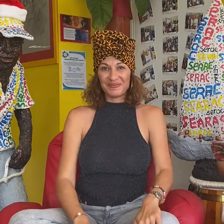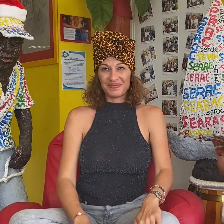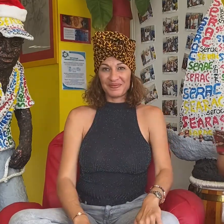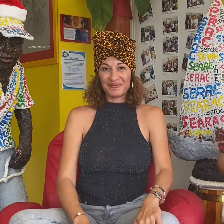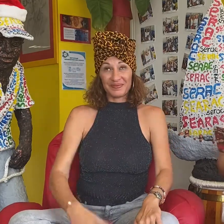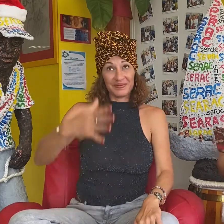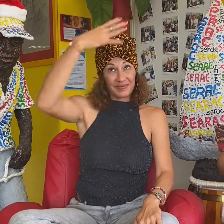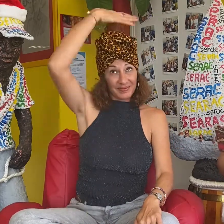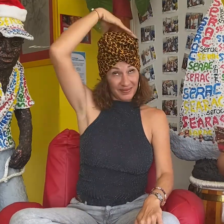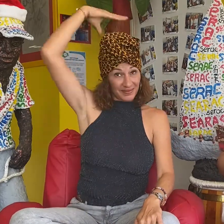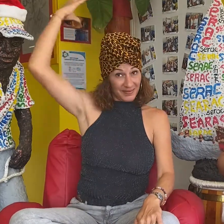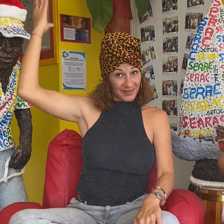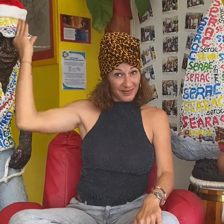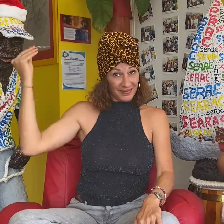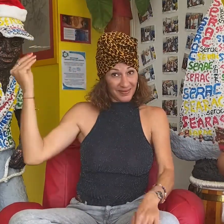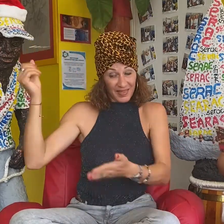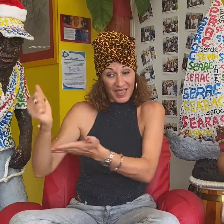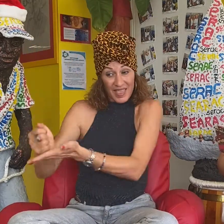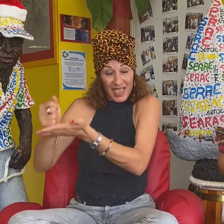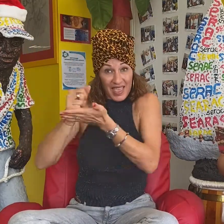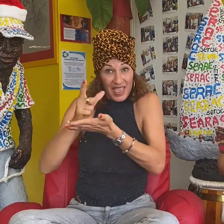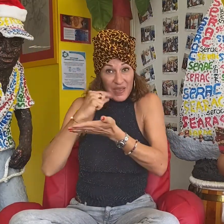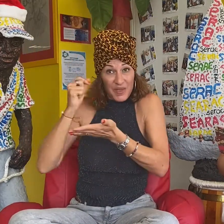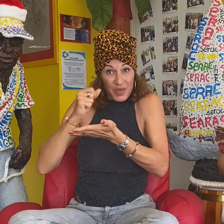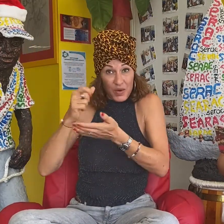Les lutins chargent les cadeaux dans le traîneau.